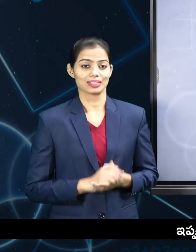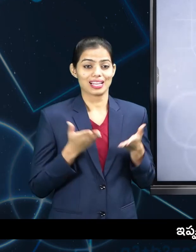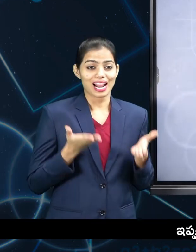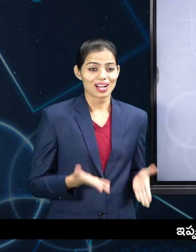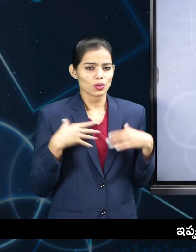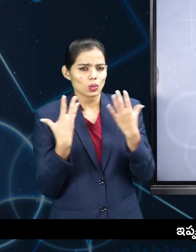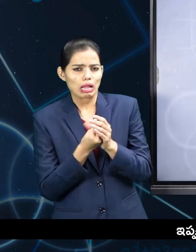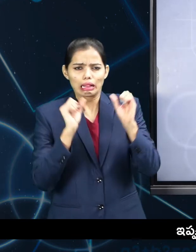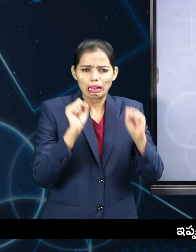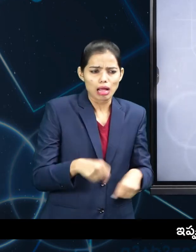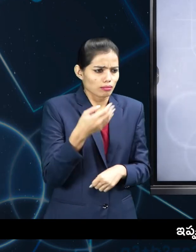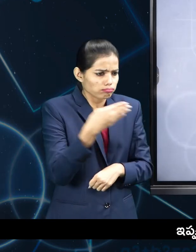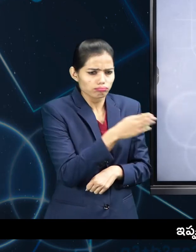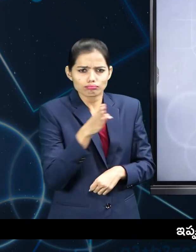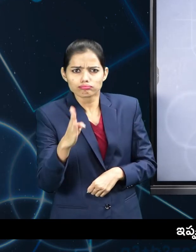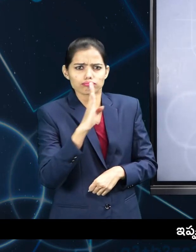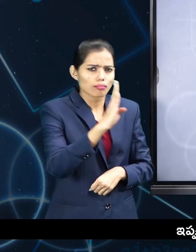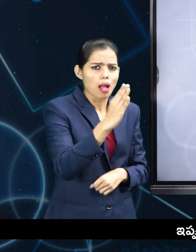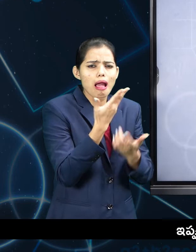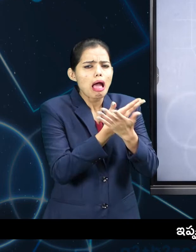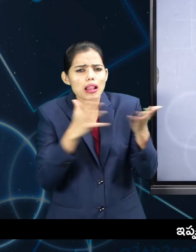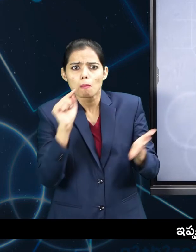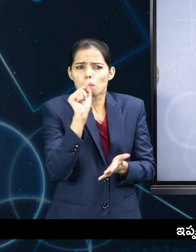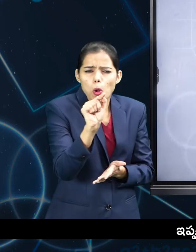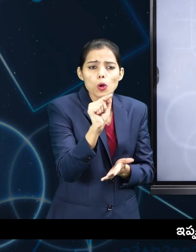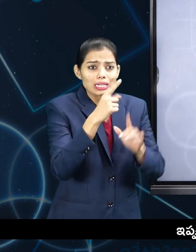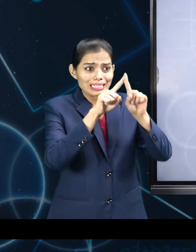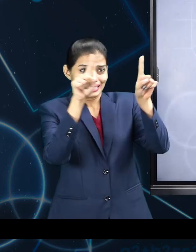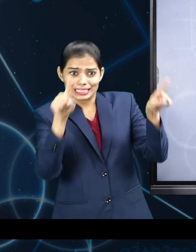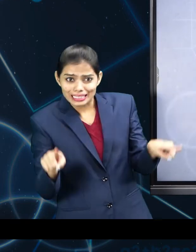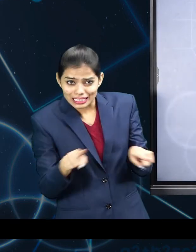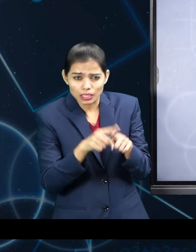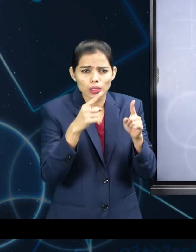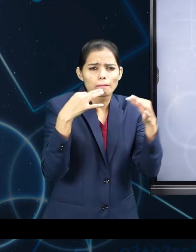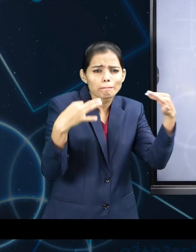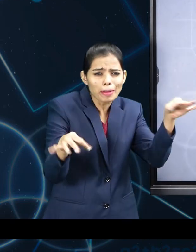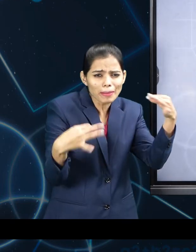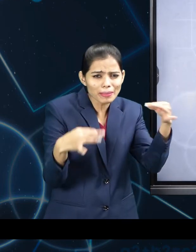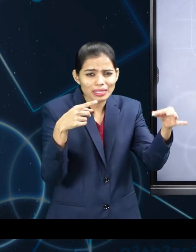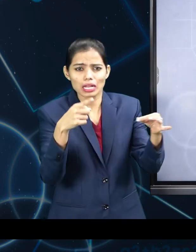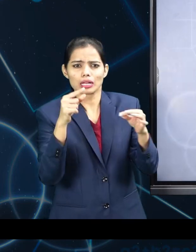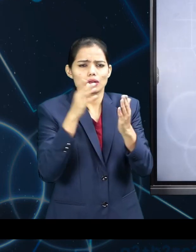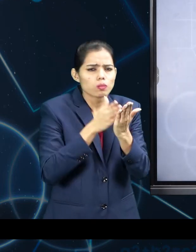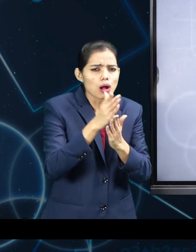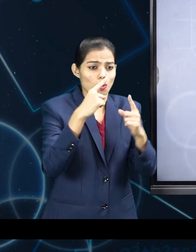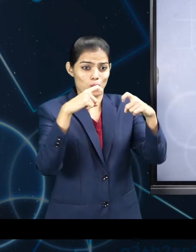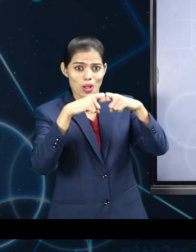ఇప్పుడు మనం కాగిత షీట్లోని ఏదైనా పాయింట్ని జత x, y ద్వారా వివరించవచ్చు.